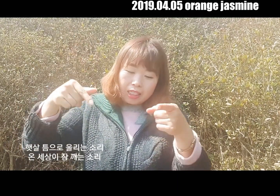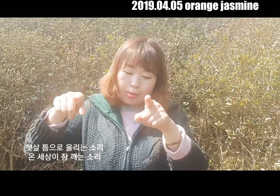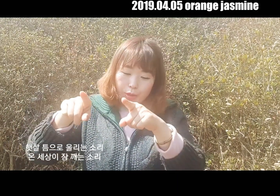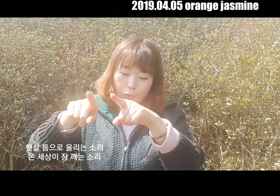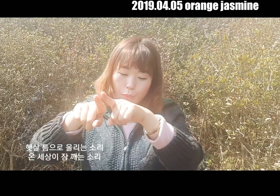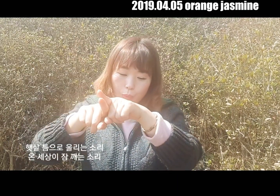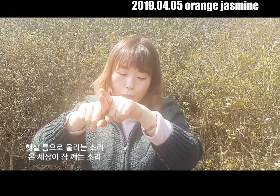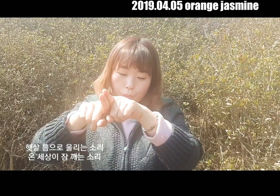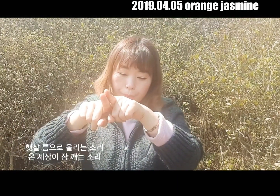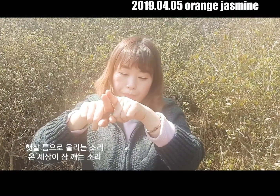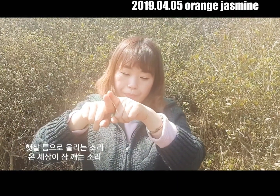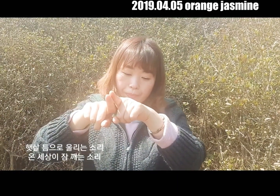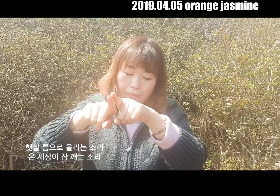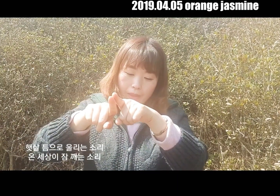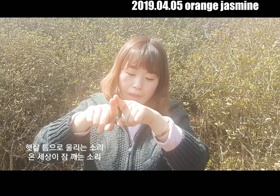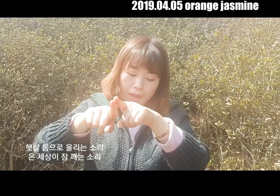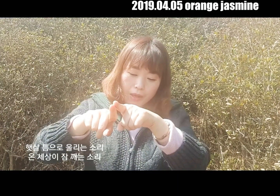햇살 틈으로